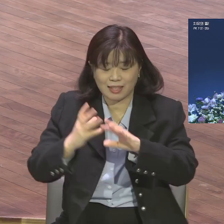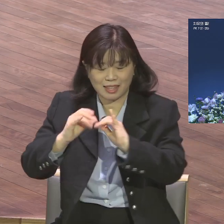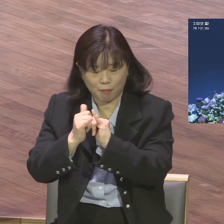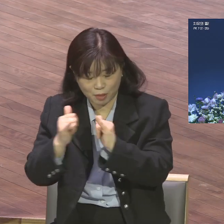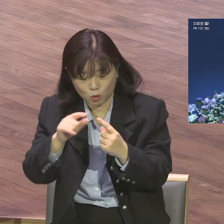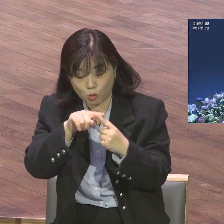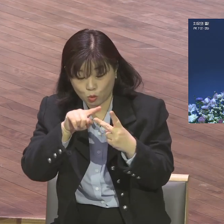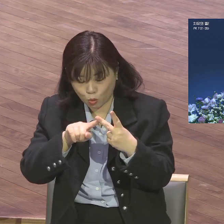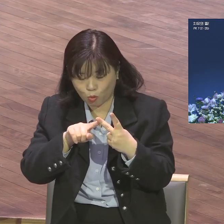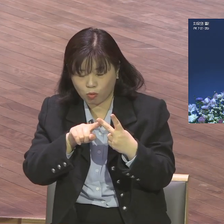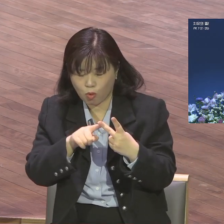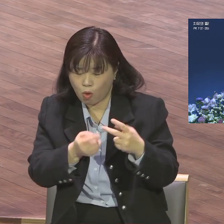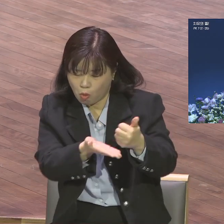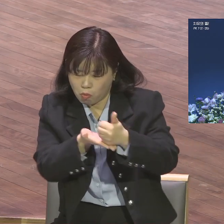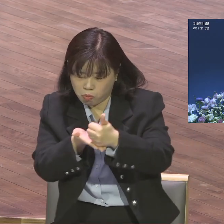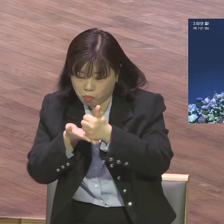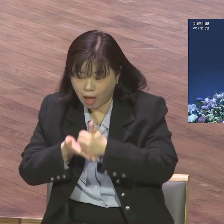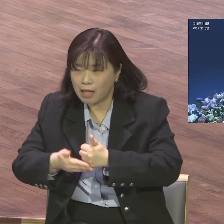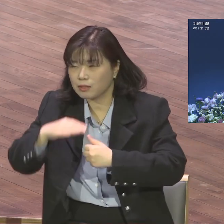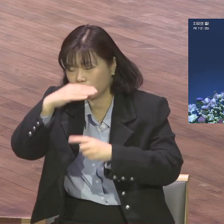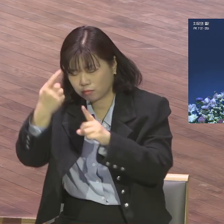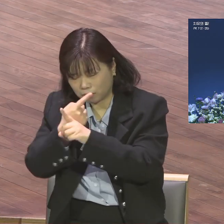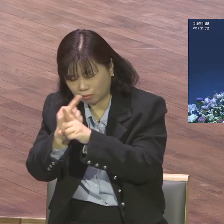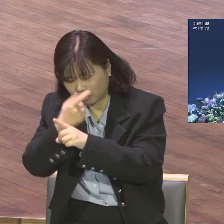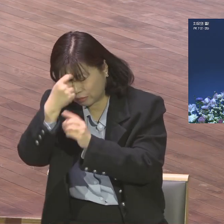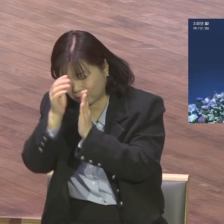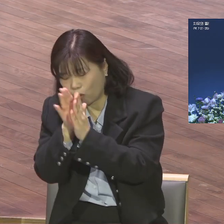플랫폼 절대망대가 돼야 된다.